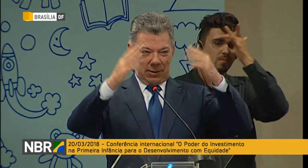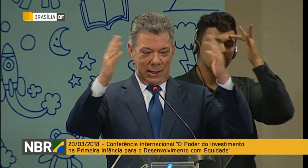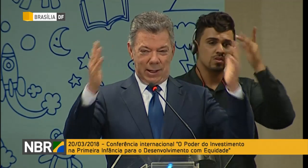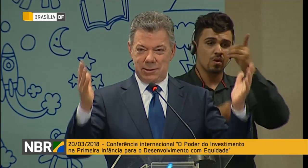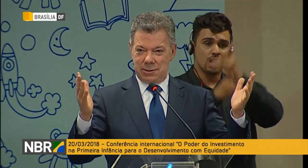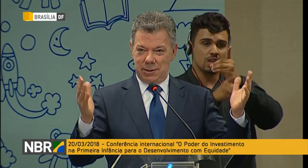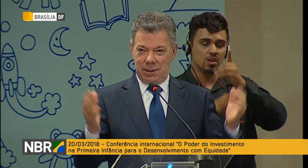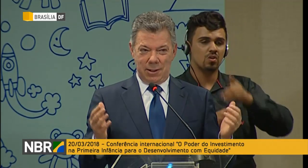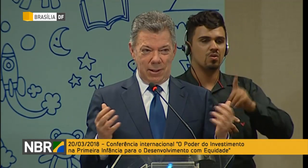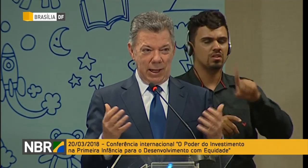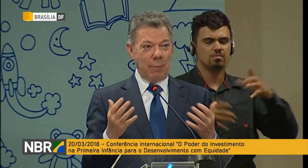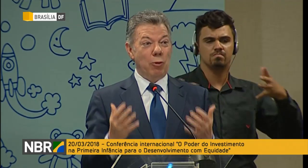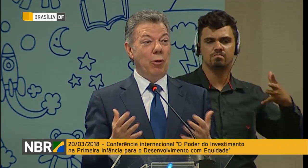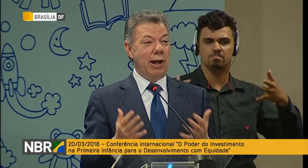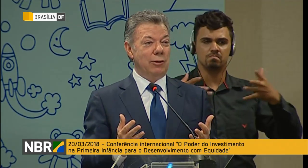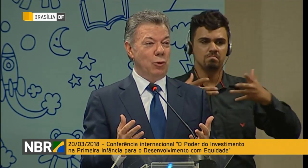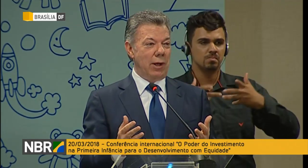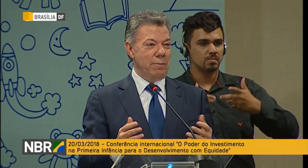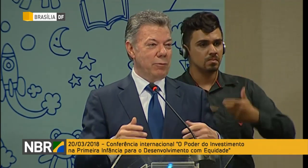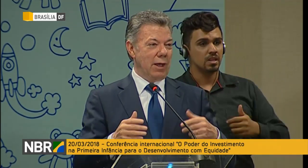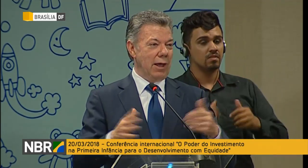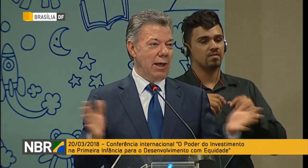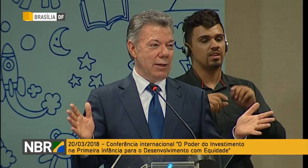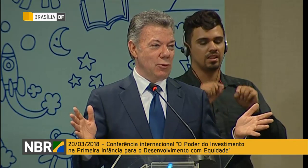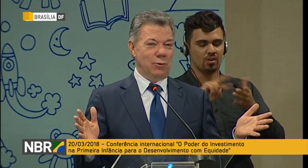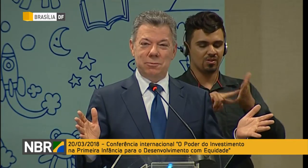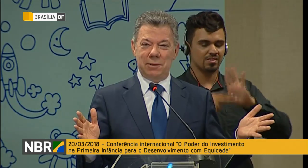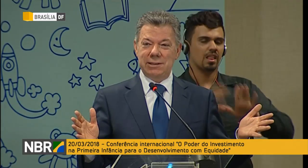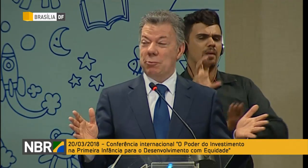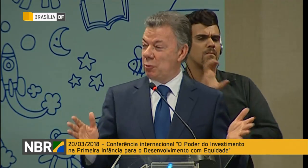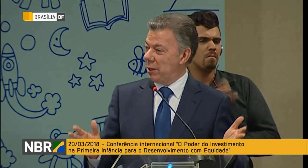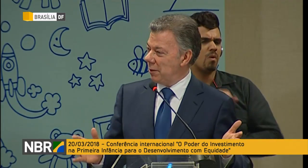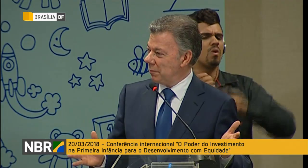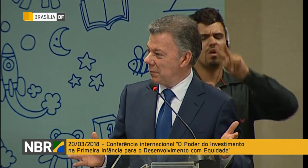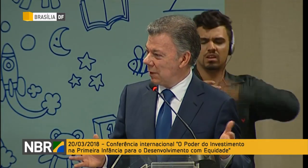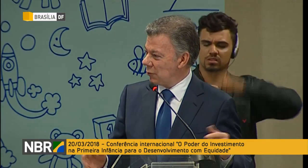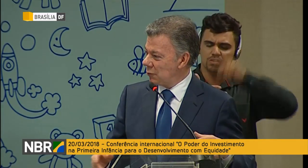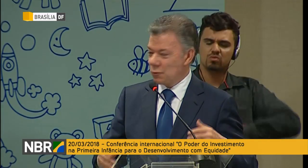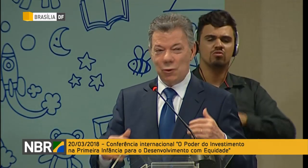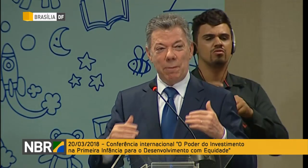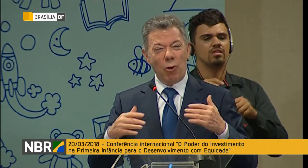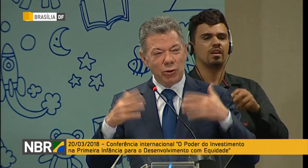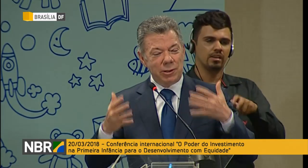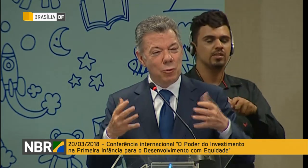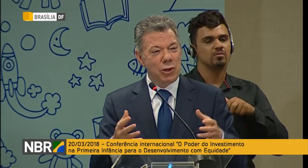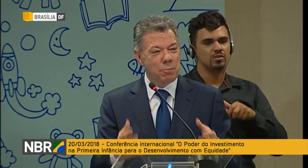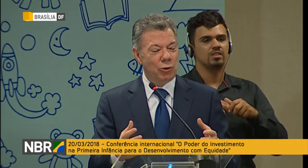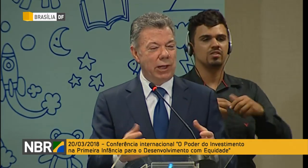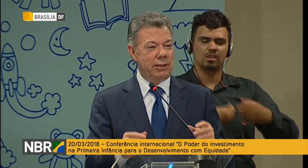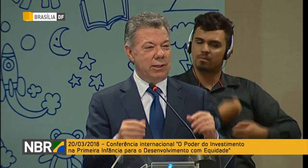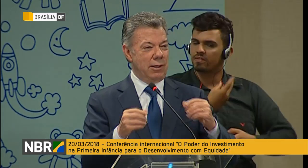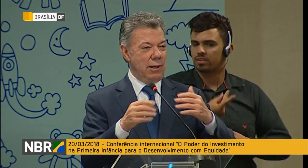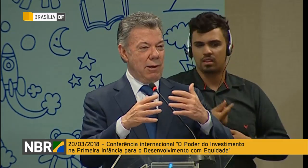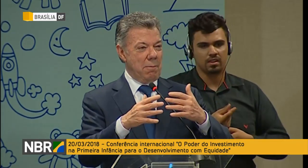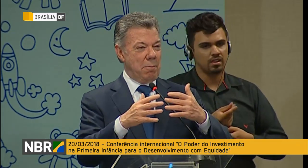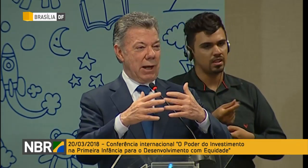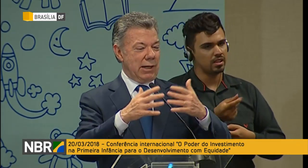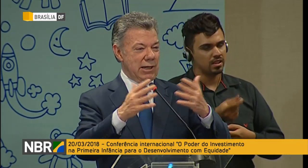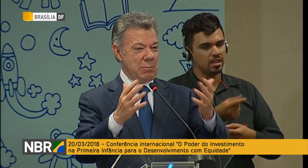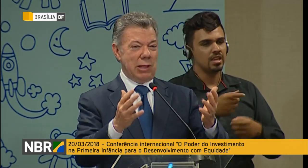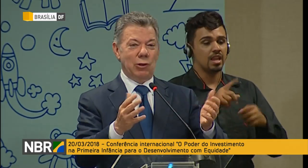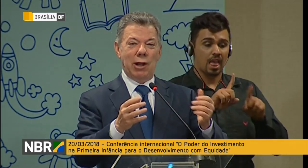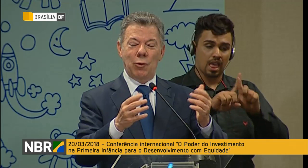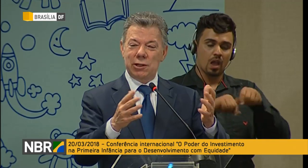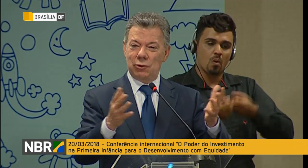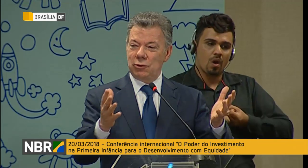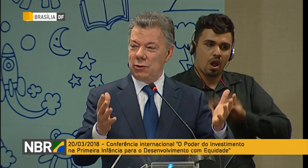encontra já essa maravilha que é o amor pela leitura, então isso é para toda a vida. E, digamos, isso é uma